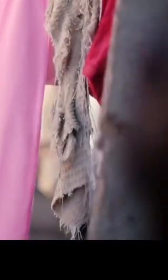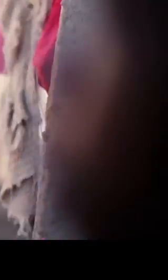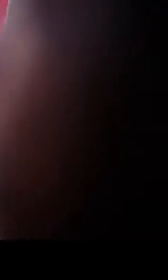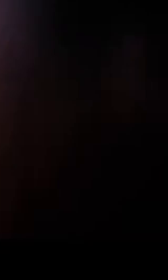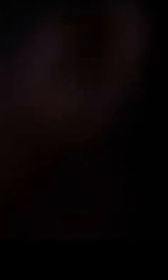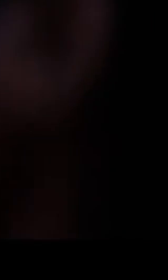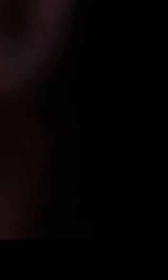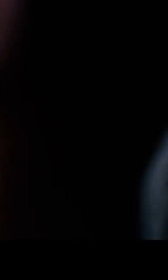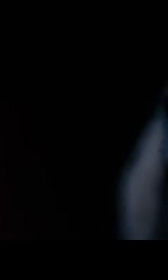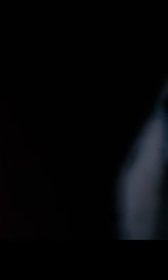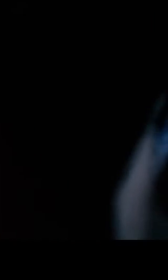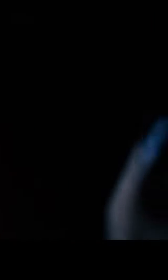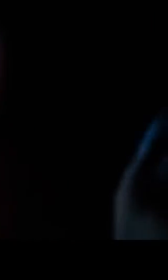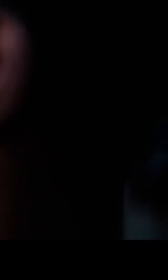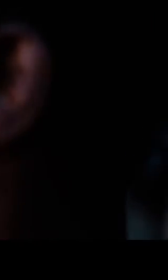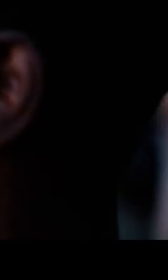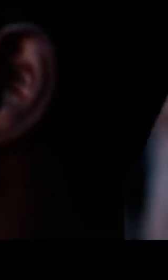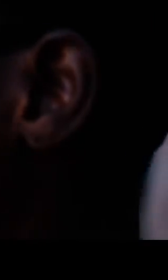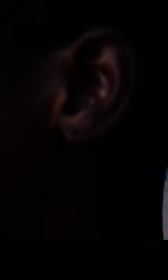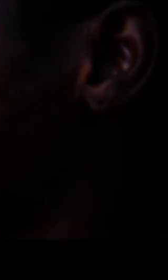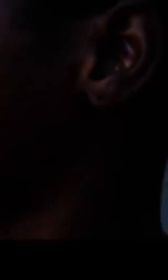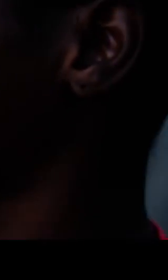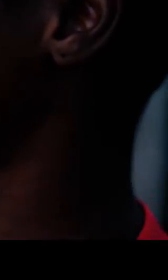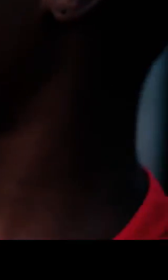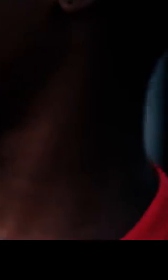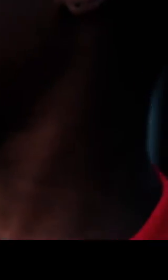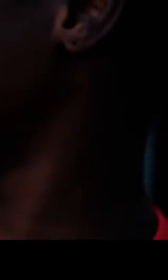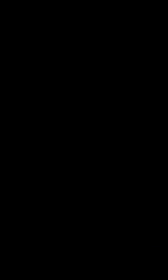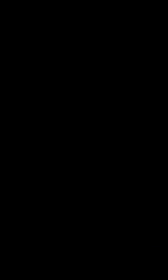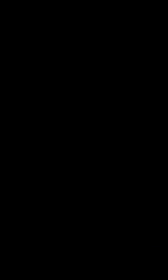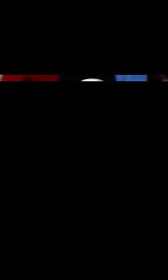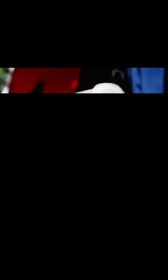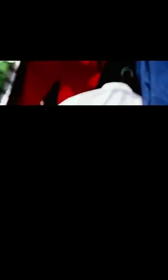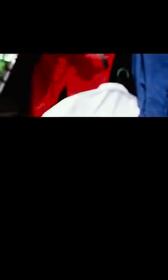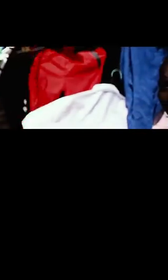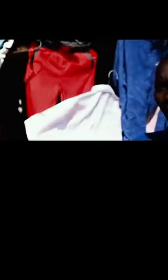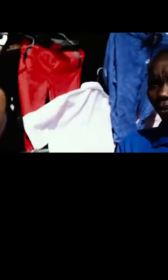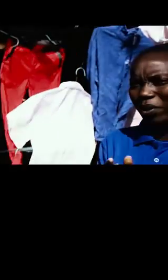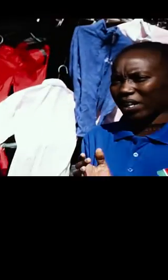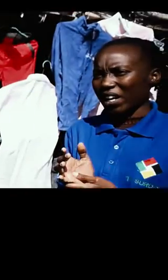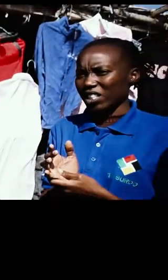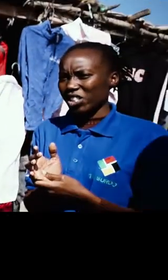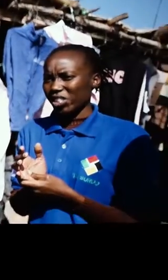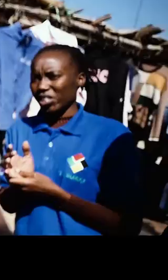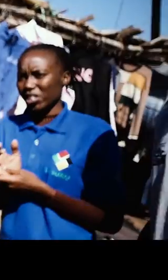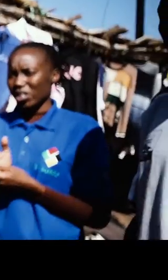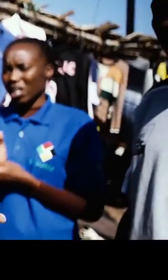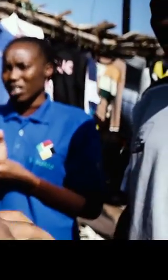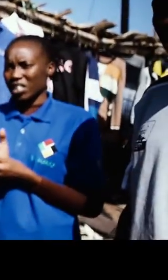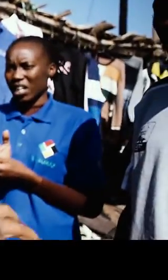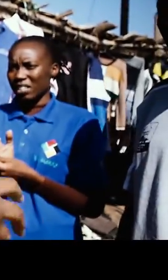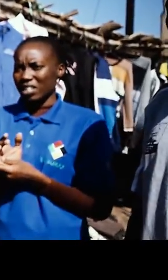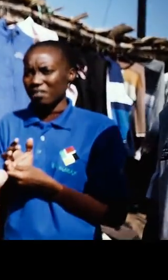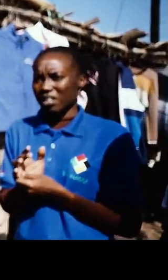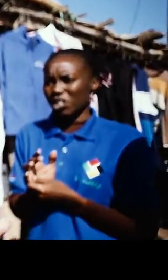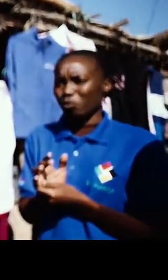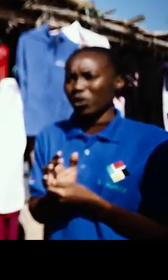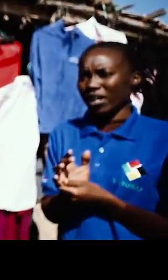o marido lhe vamos voltar no momento de filmagem a interprete fica ao lado do